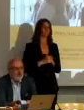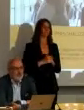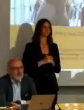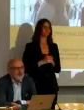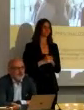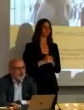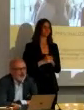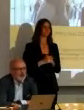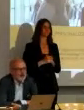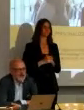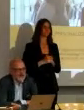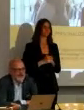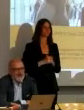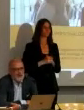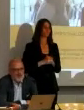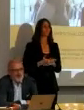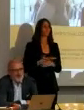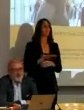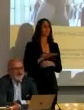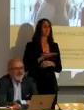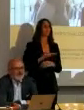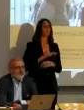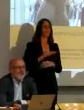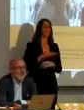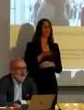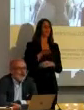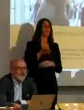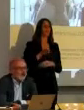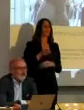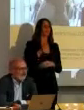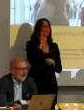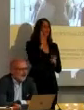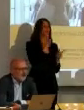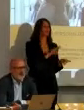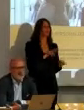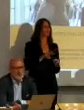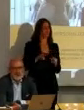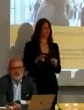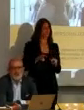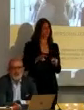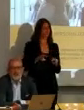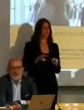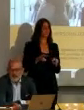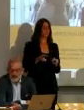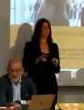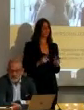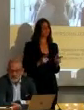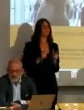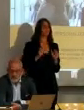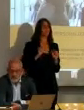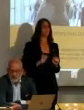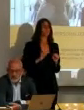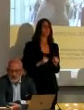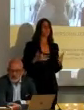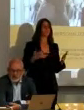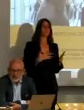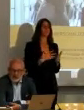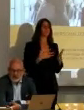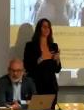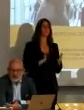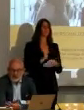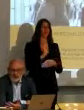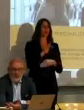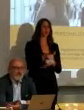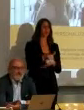Abbiamo questo tutorato personalizzato che vi consente anche di superare le vostre difficoltà, è un tutorato che vede anche la partecipazione